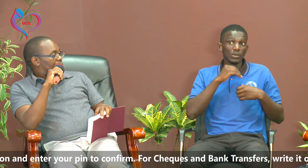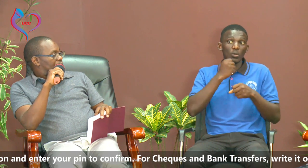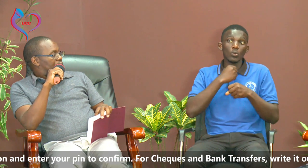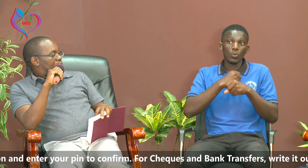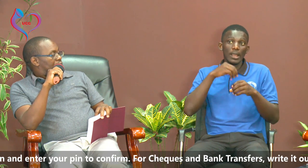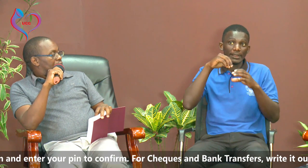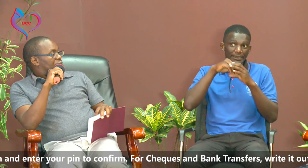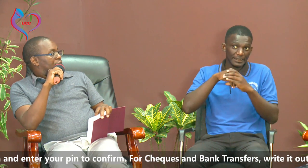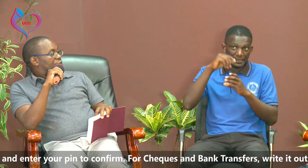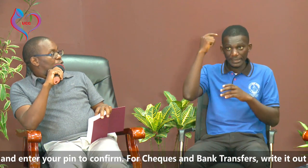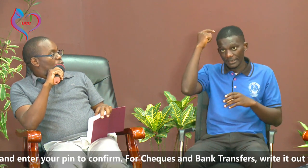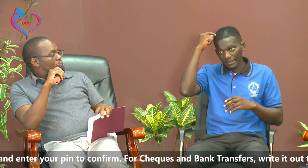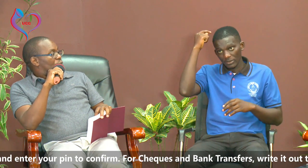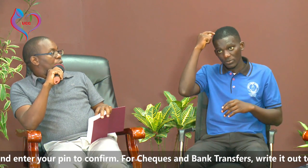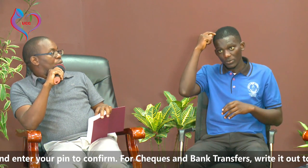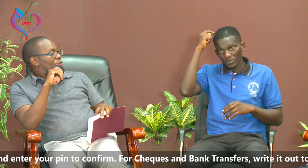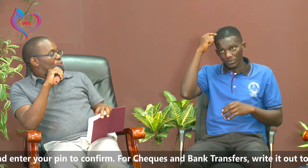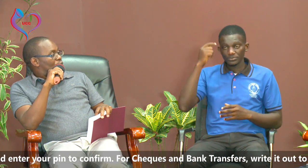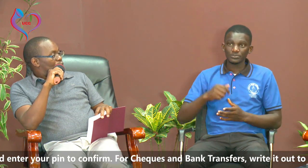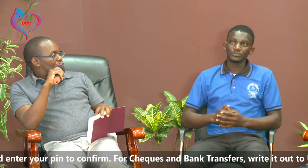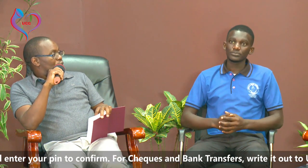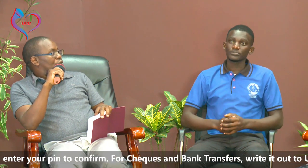Ememe. Ememe kwa yamu. Tula mu wongo.